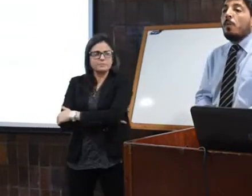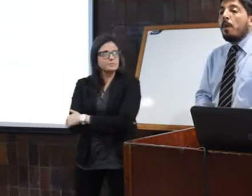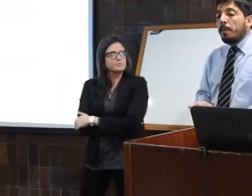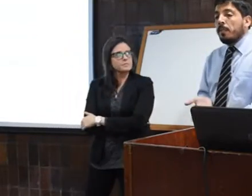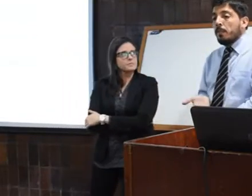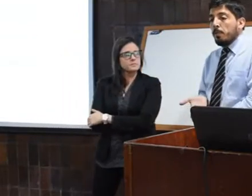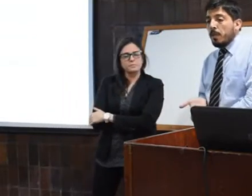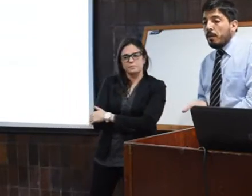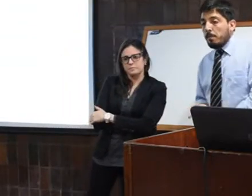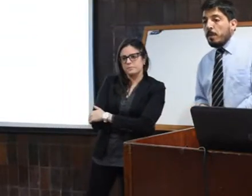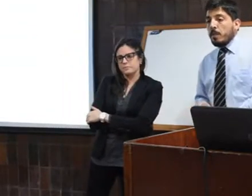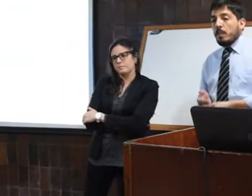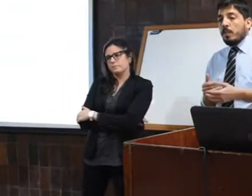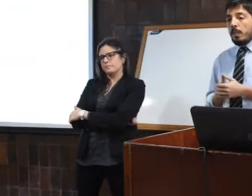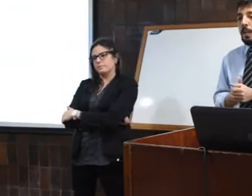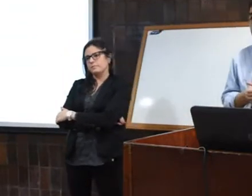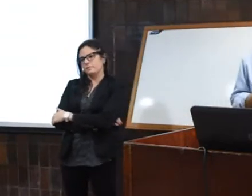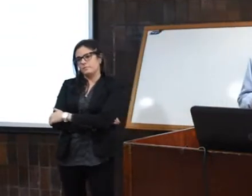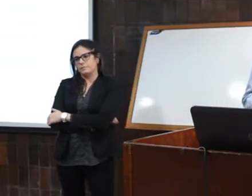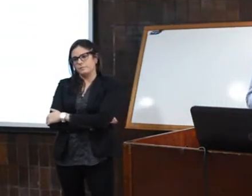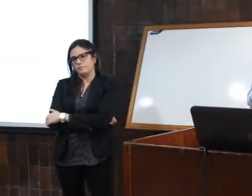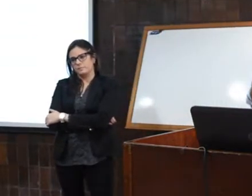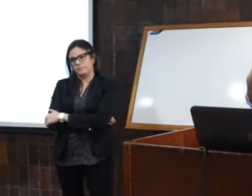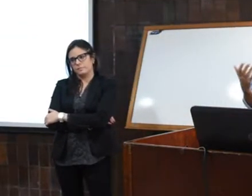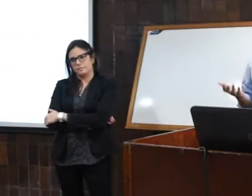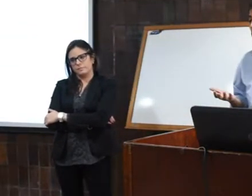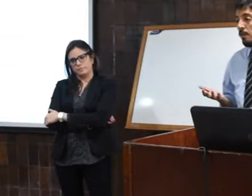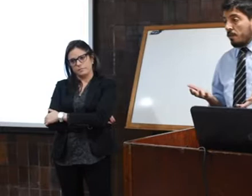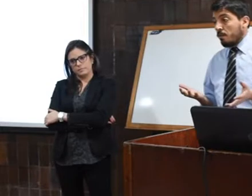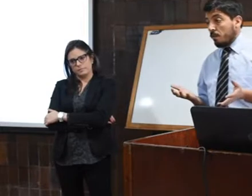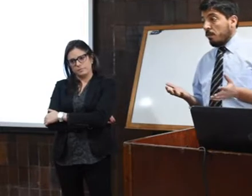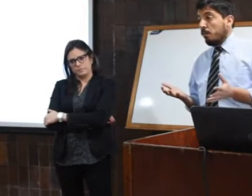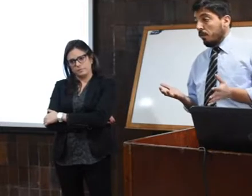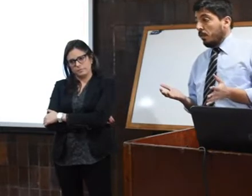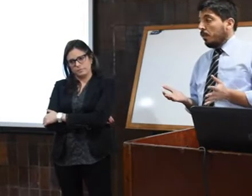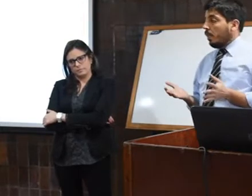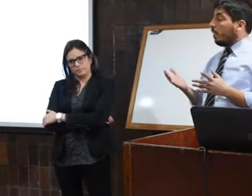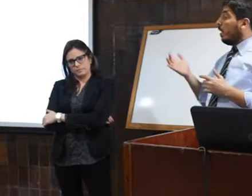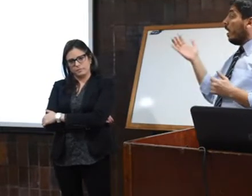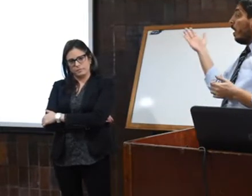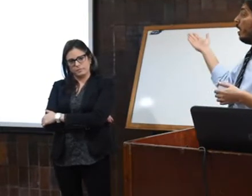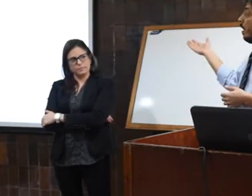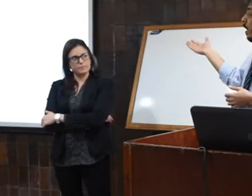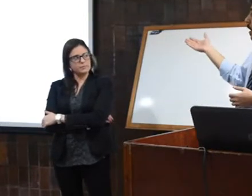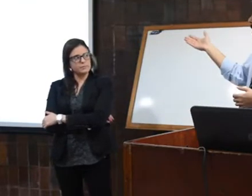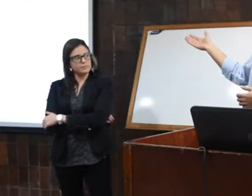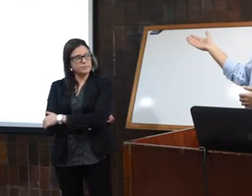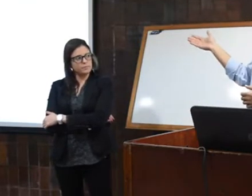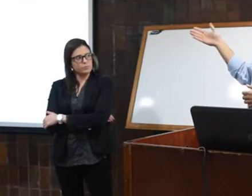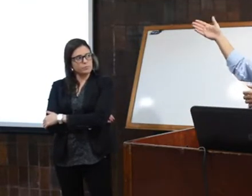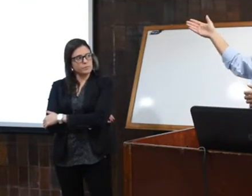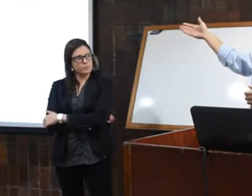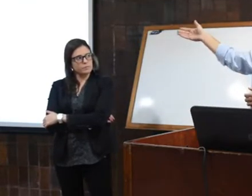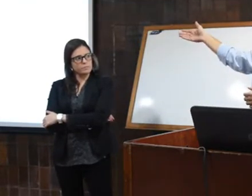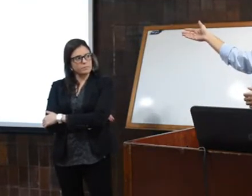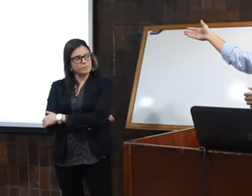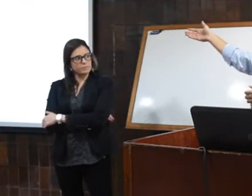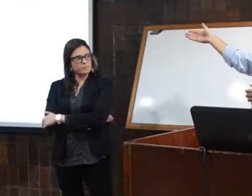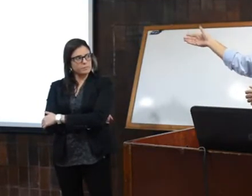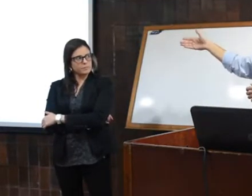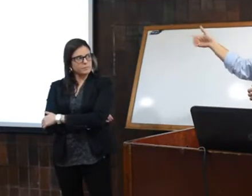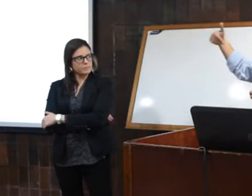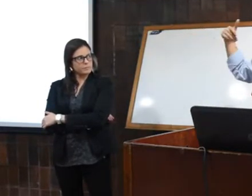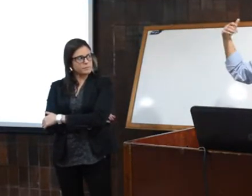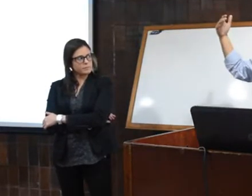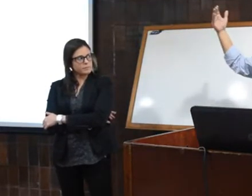tengo que igualmente reportar vamos a decir que así no se haya concretado antes y yo encuentra ese